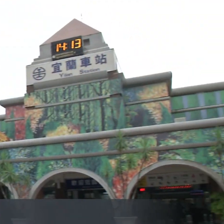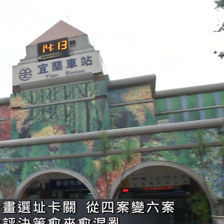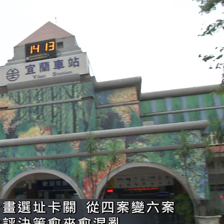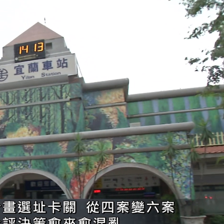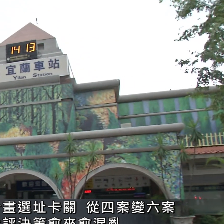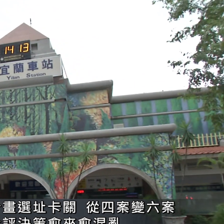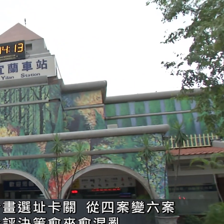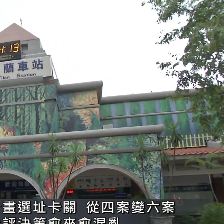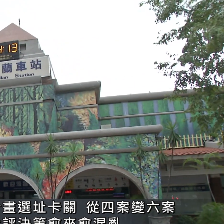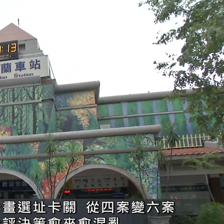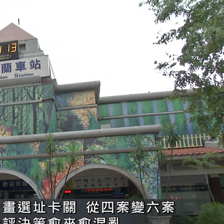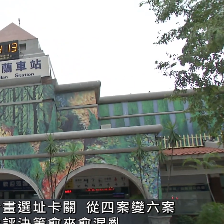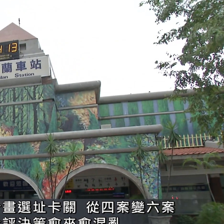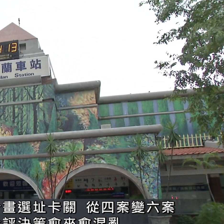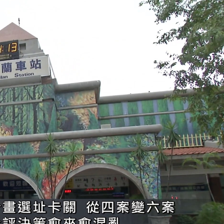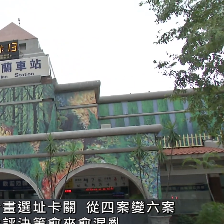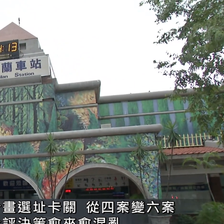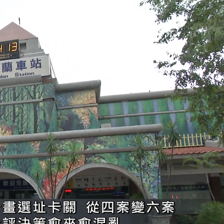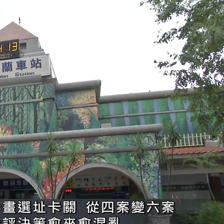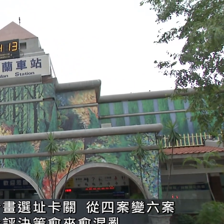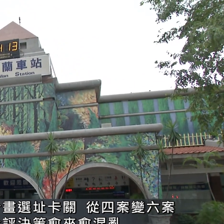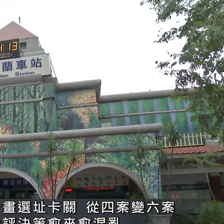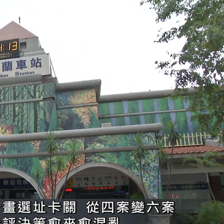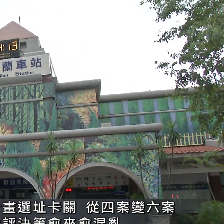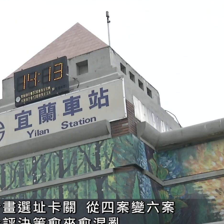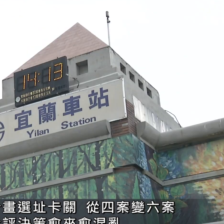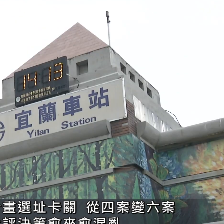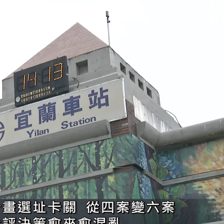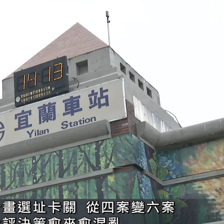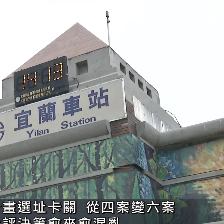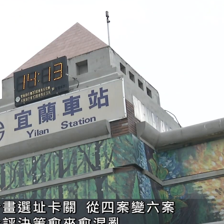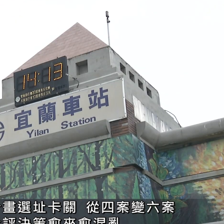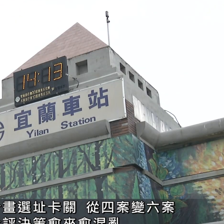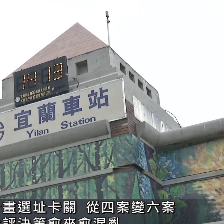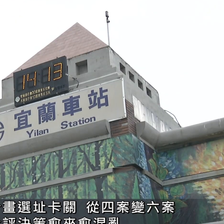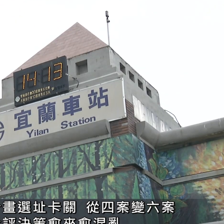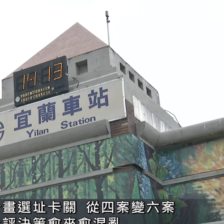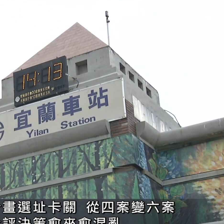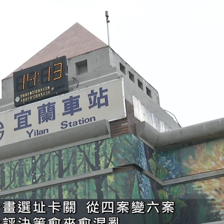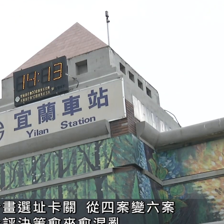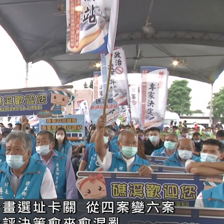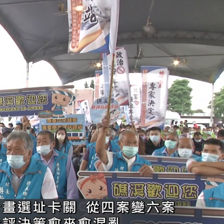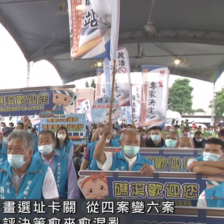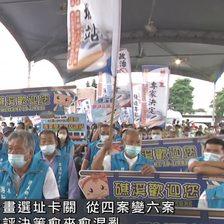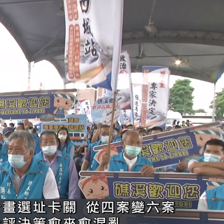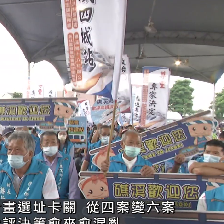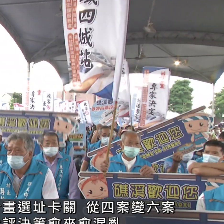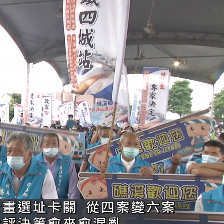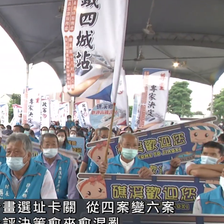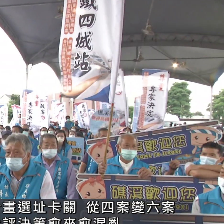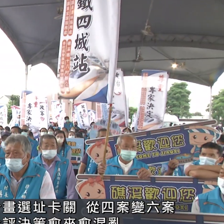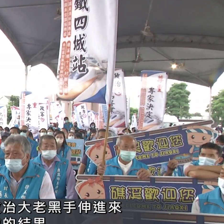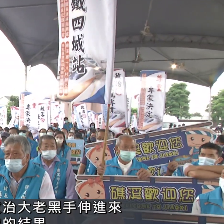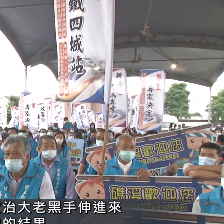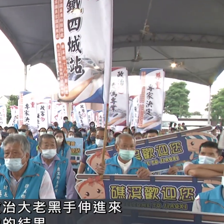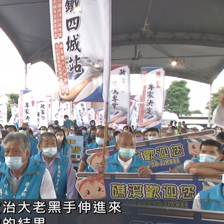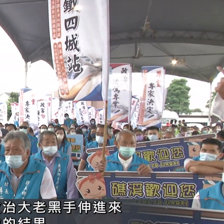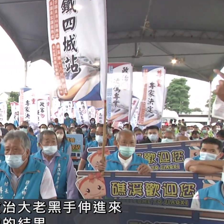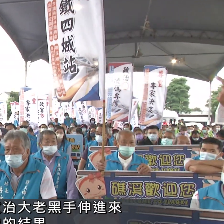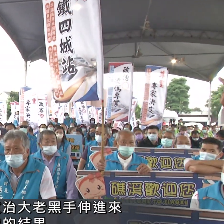高铁延伸宜兰计划选址卡关，从4案变6案，引发地方人士批评，决策越来越混乱，并质疑背后有政